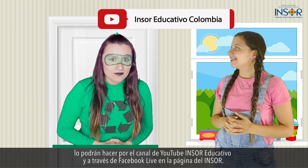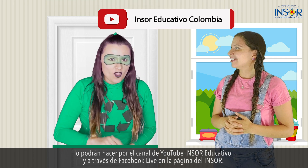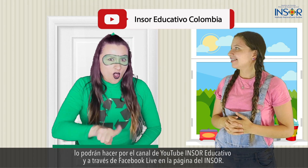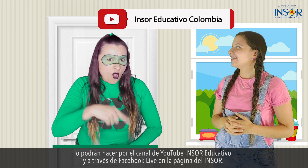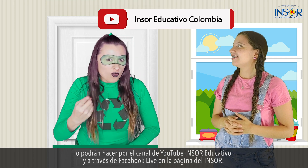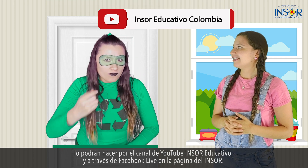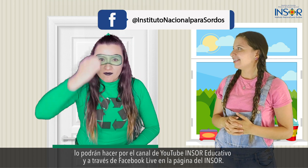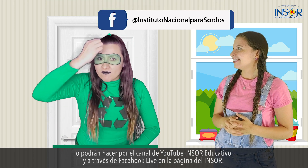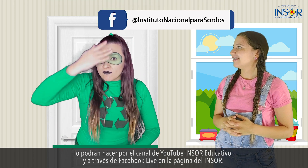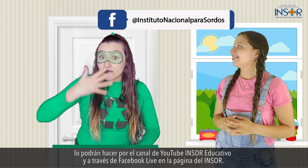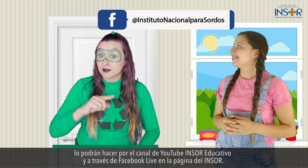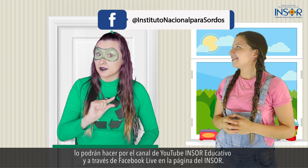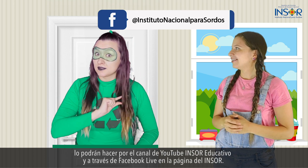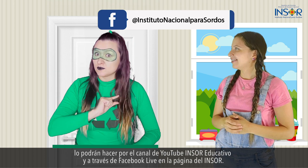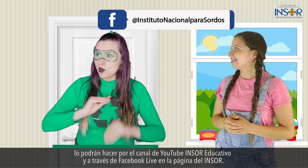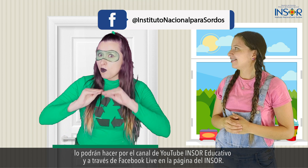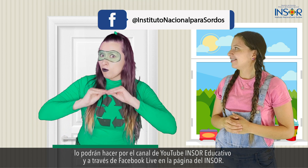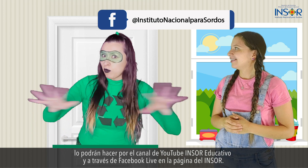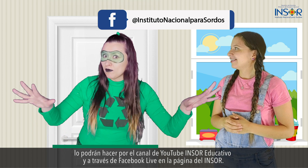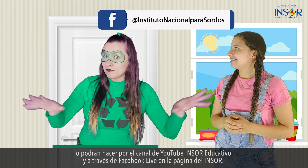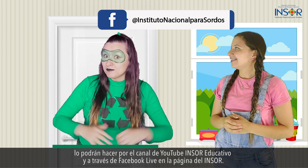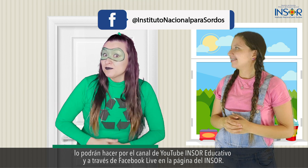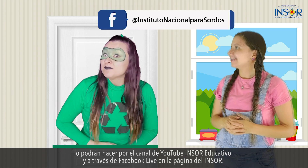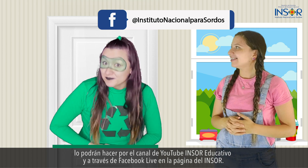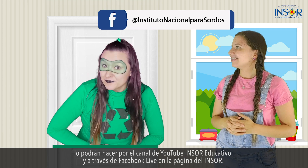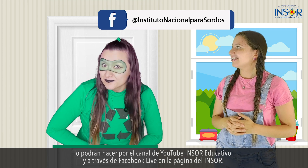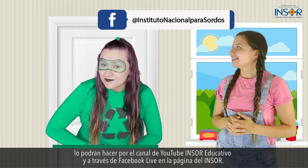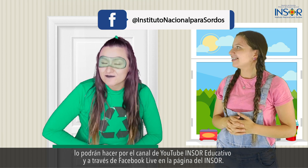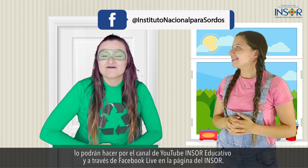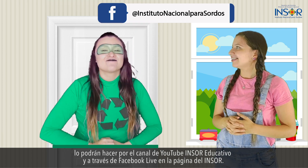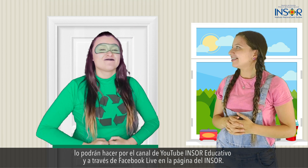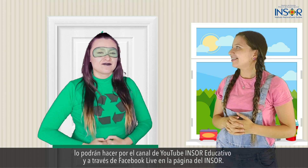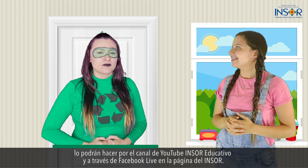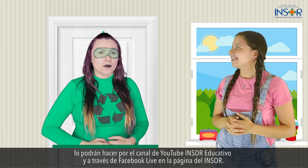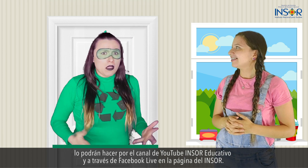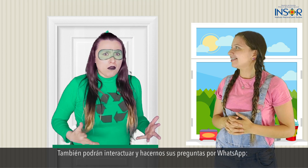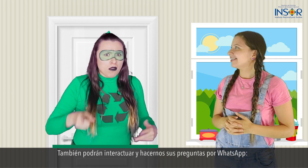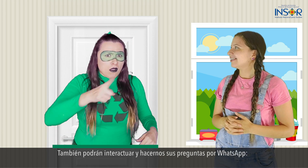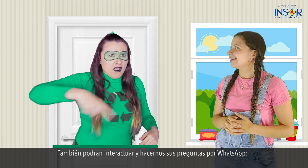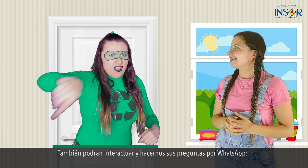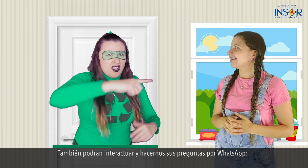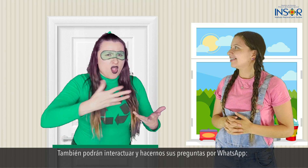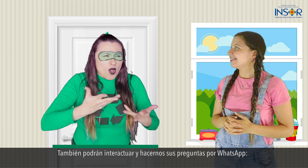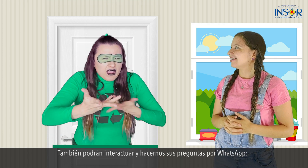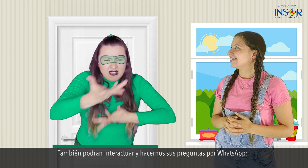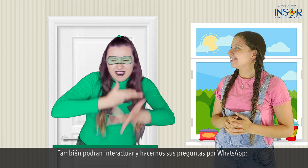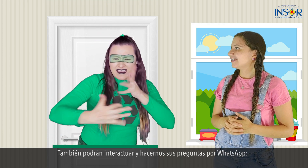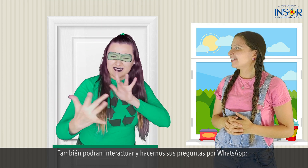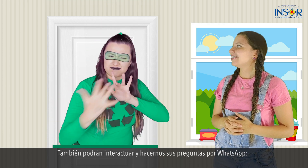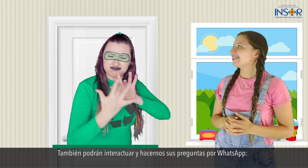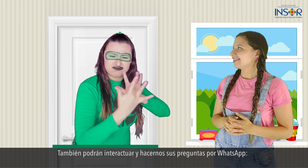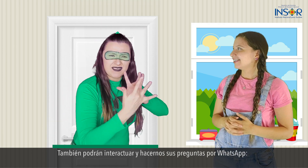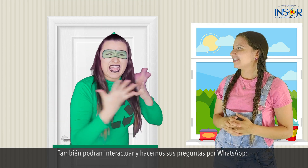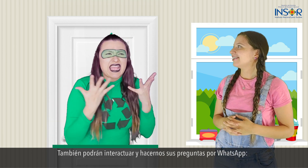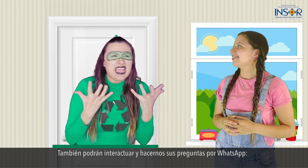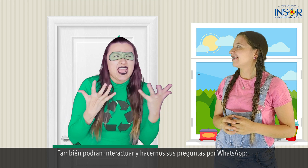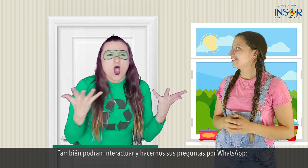Educativo y a través de Facebook Live en la página del Insor. También podrán interactuar y